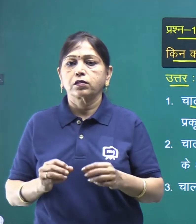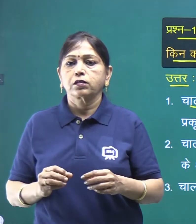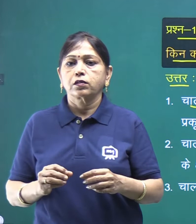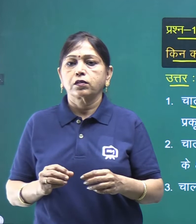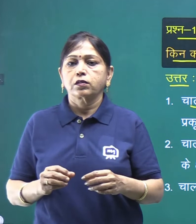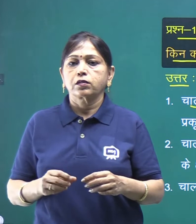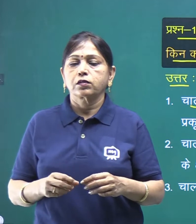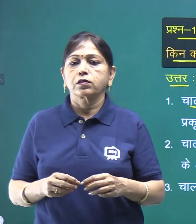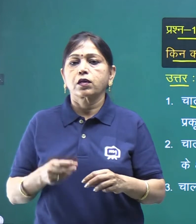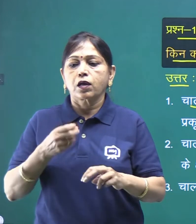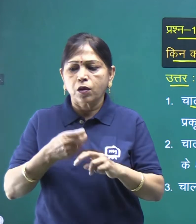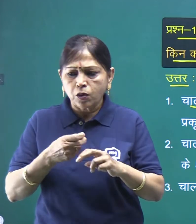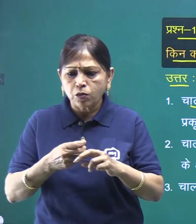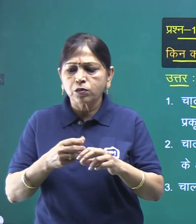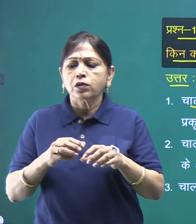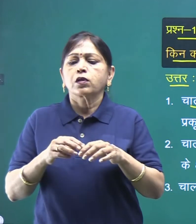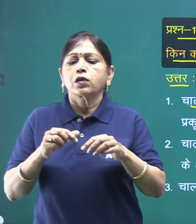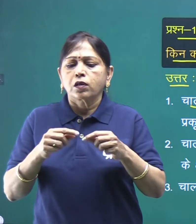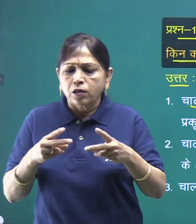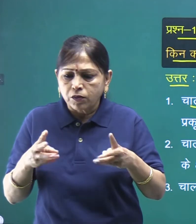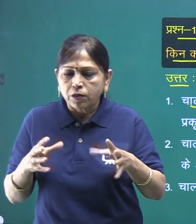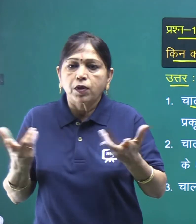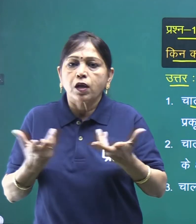पदार्थ की प्रकृति पर।